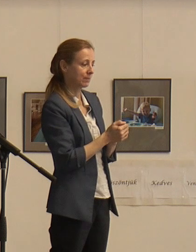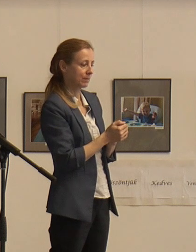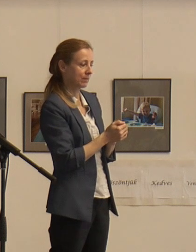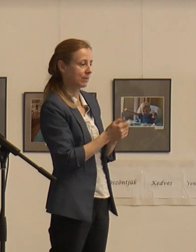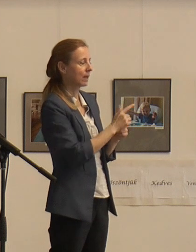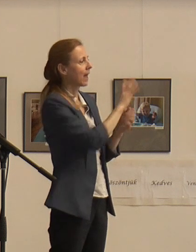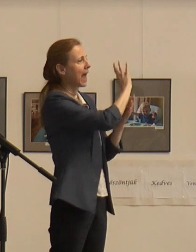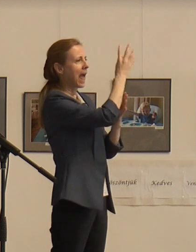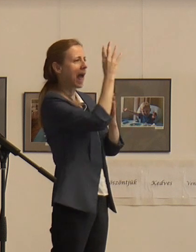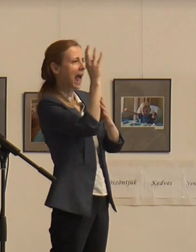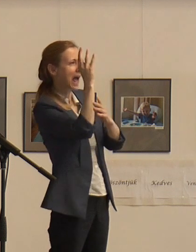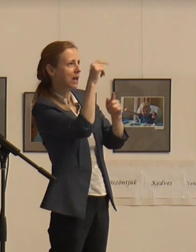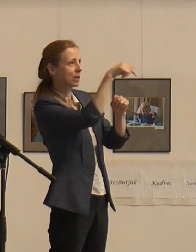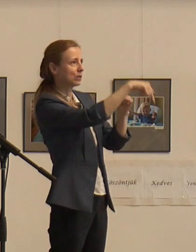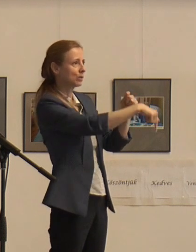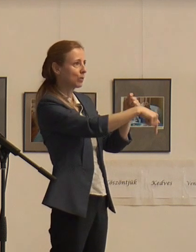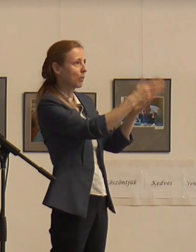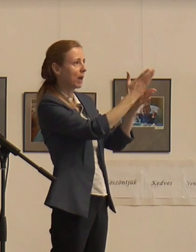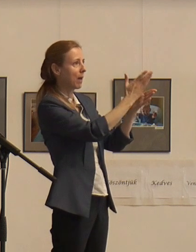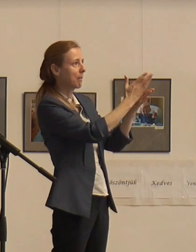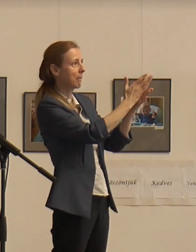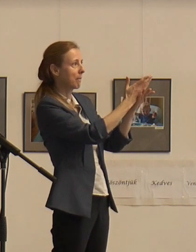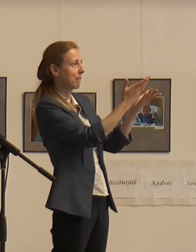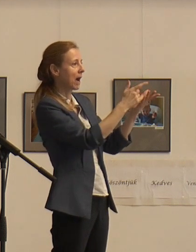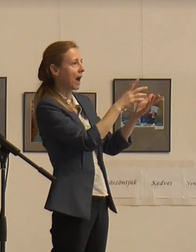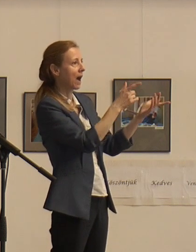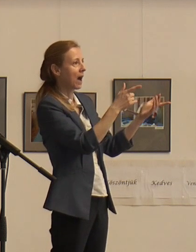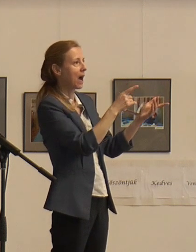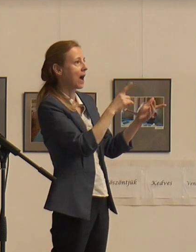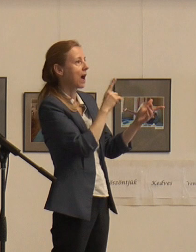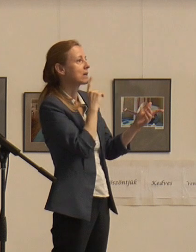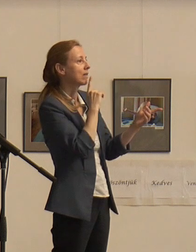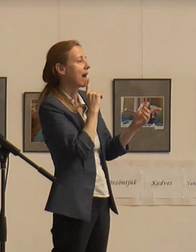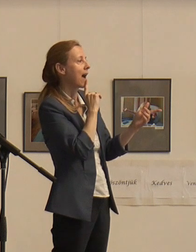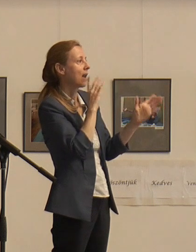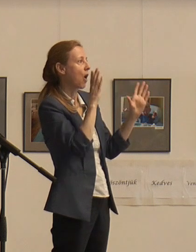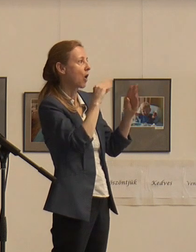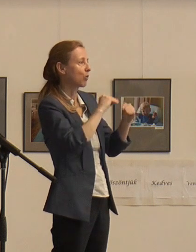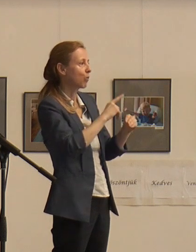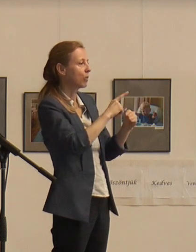Az erdő mélyén lassan elhalt vérebeink vad ugatása.